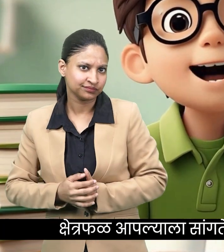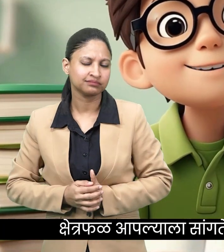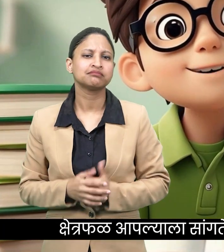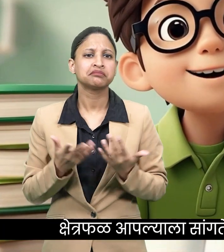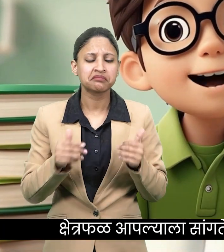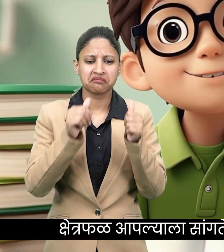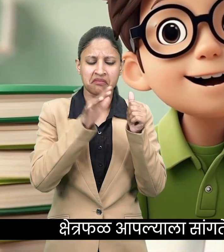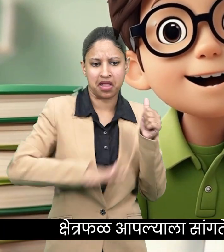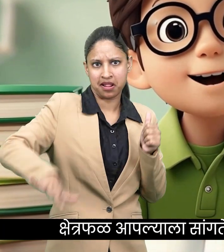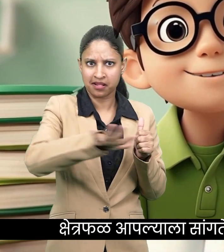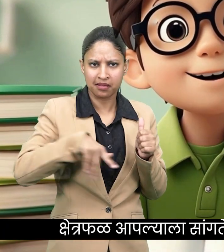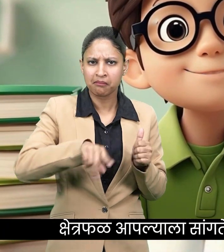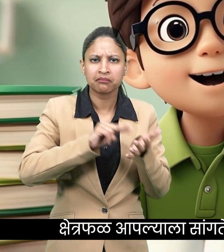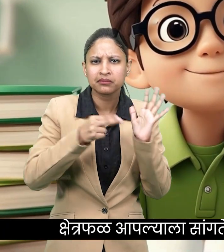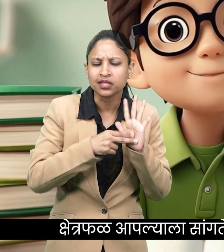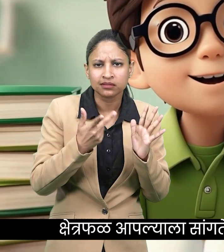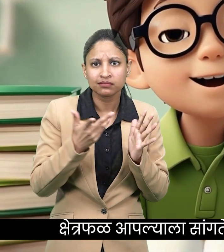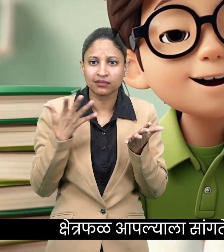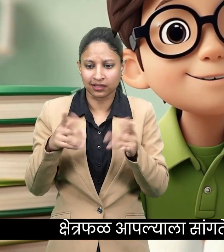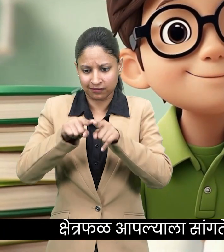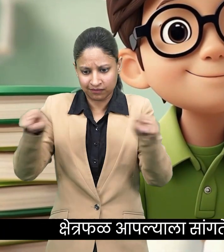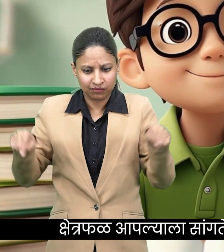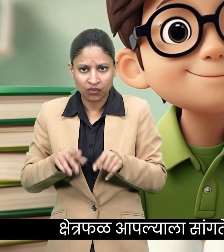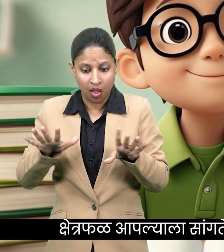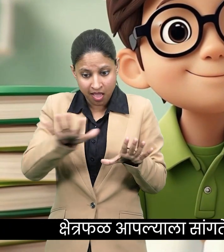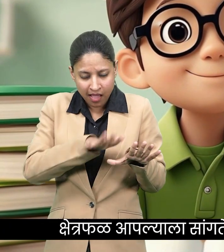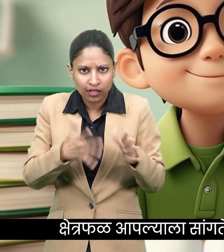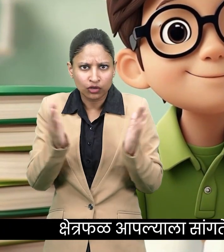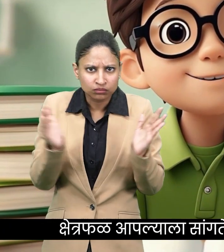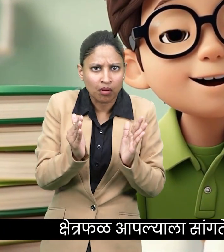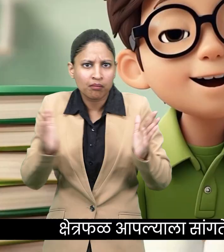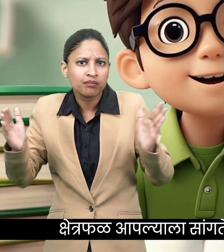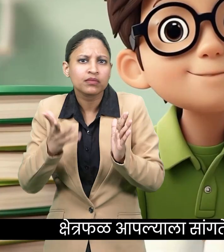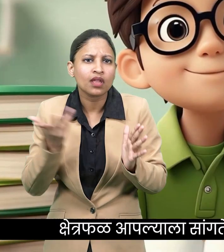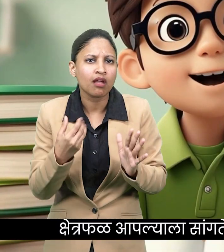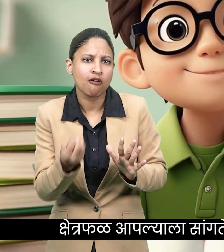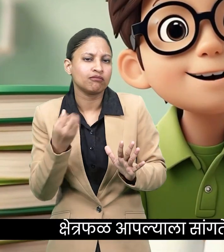क्षेत्रफळ आपल्याला सांगते की एखाद्या आकाराने किती पृष्ठभाग व्यापला आहे.